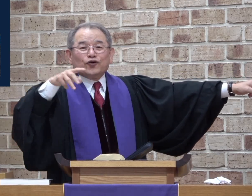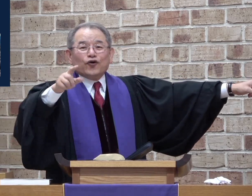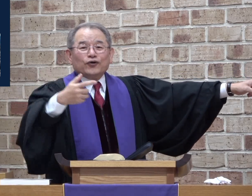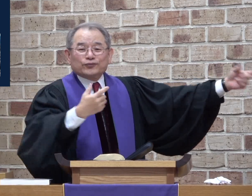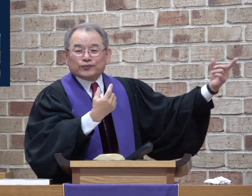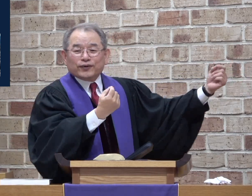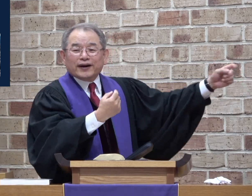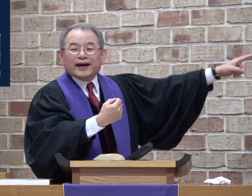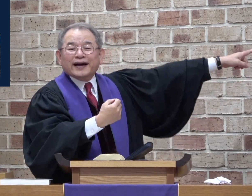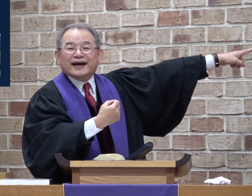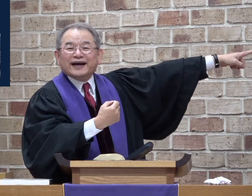양재천을 또 건너서